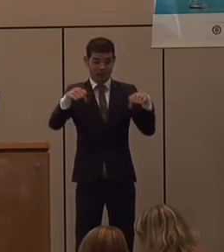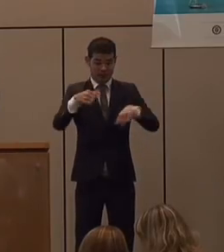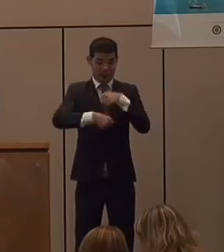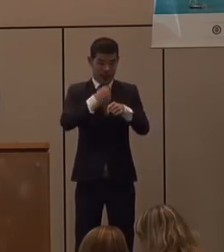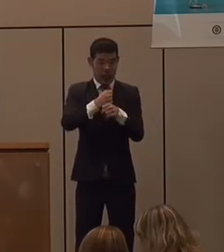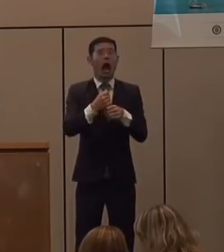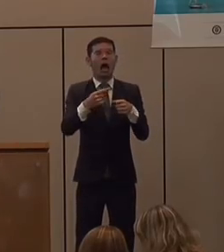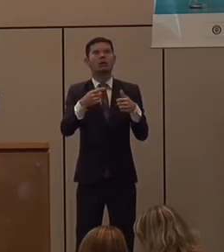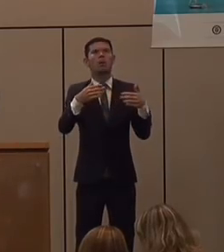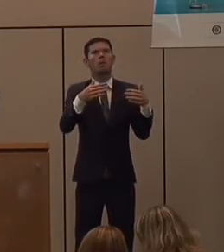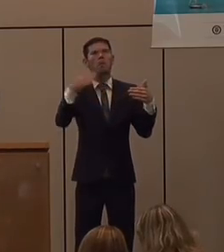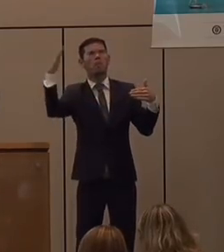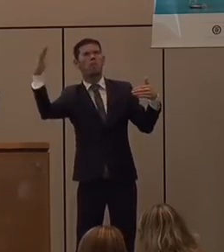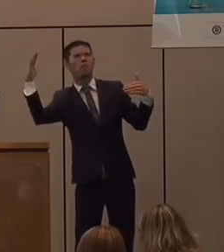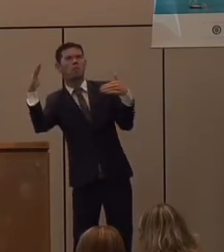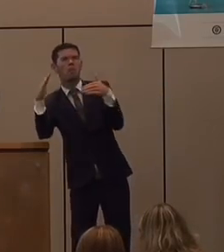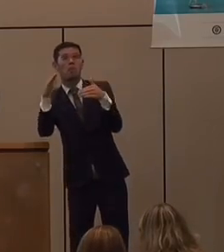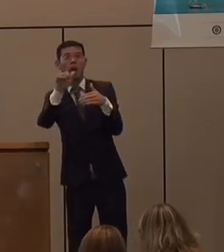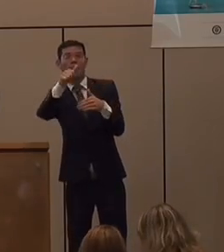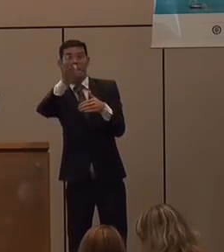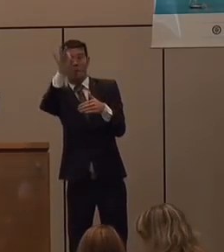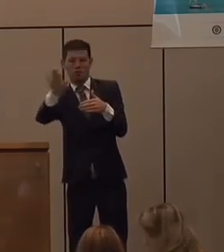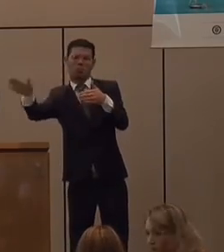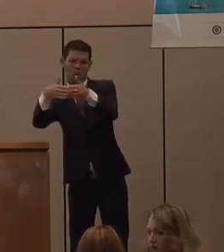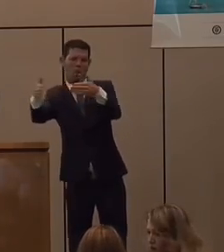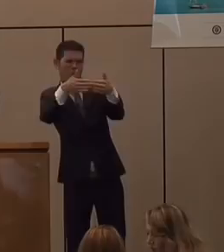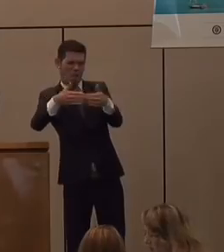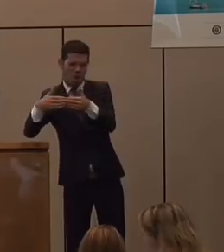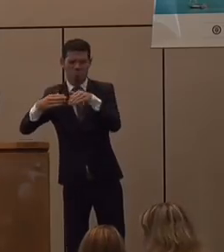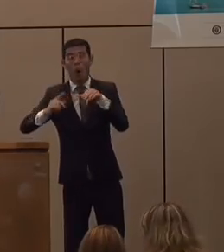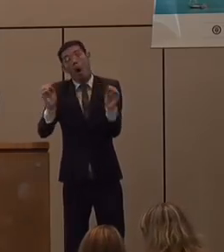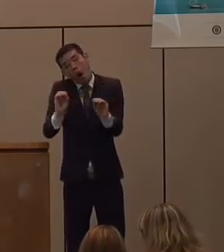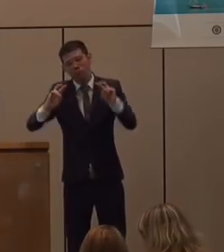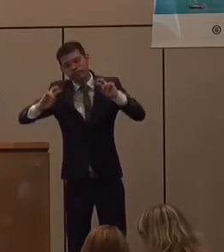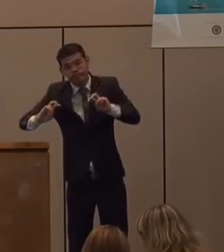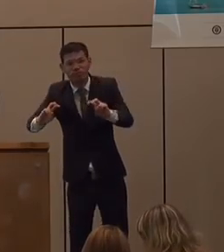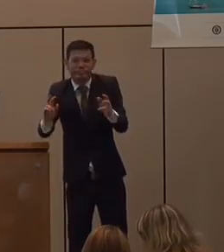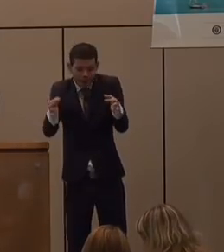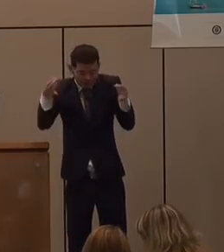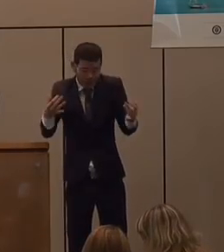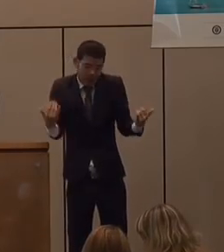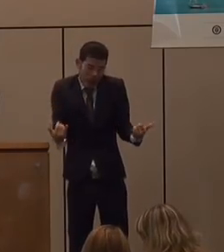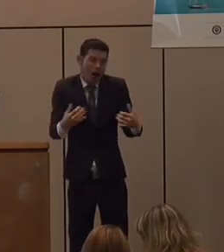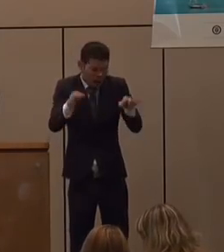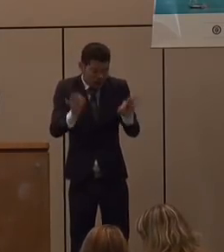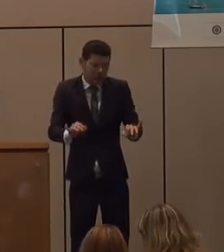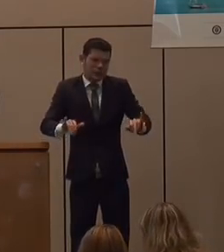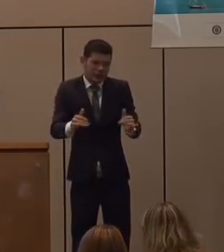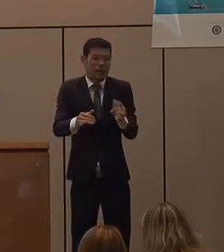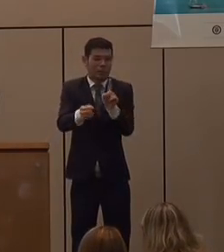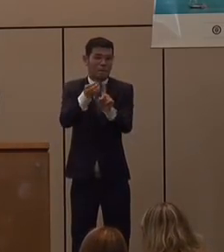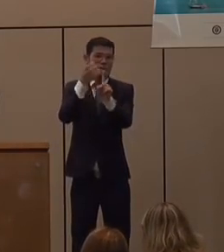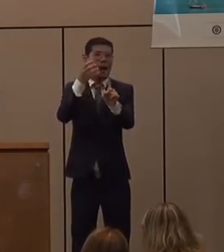ciento han terminado en cierre son investigaciones quiere decir que si estamos teniendo ya un impacto efectivo en las regiones